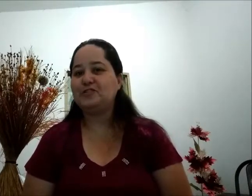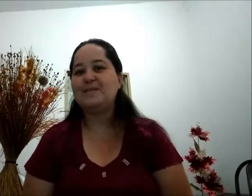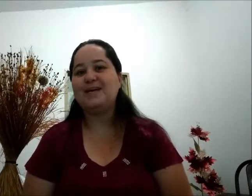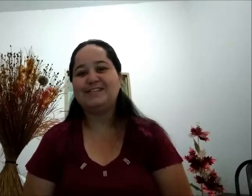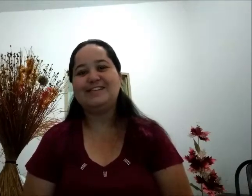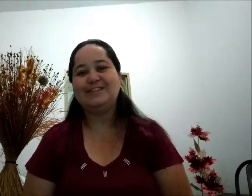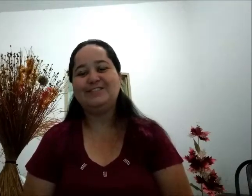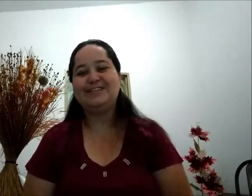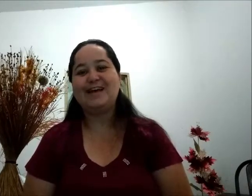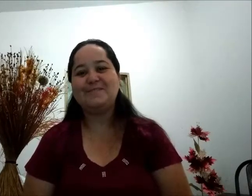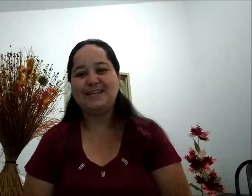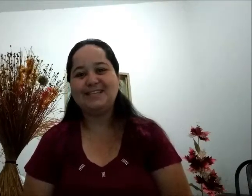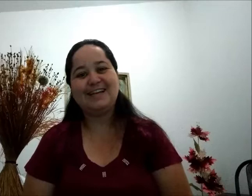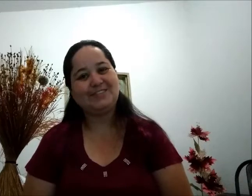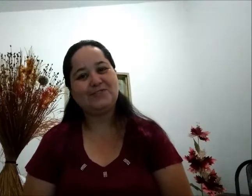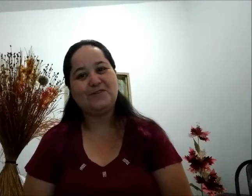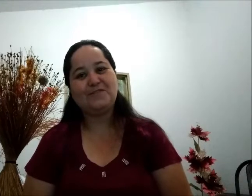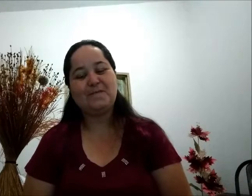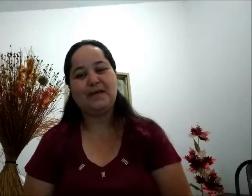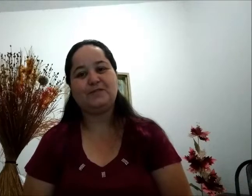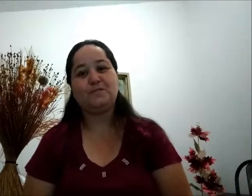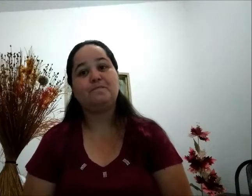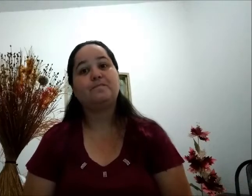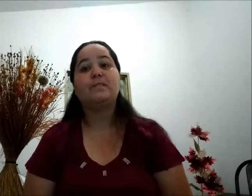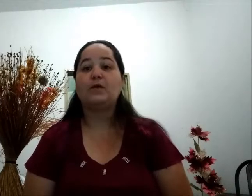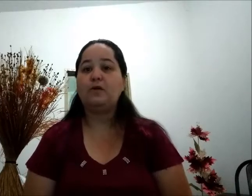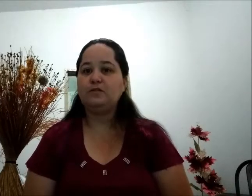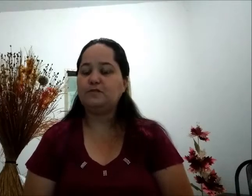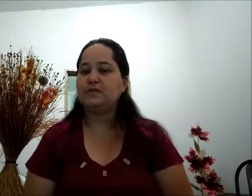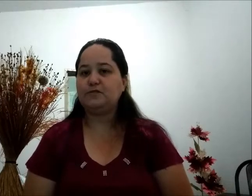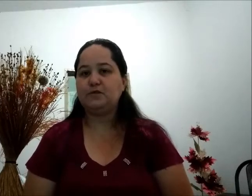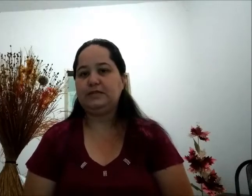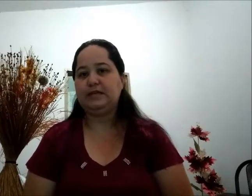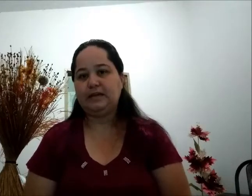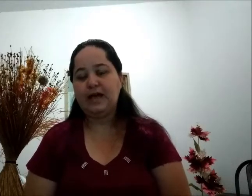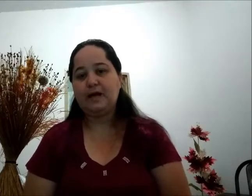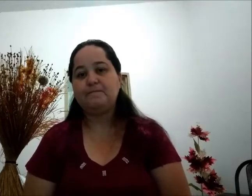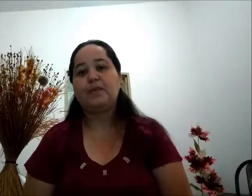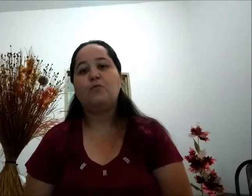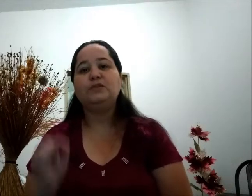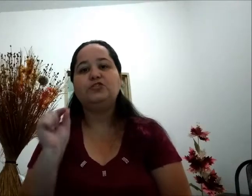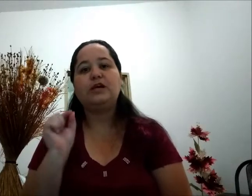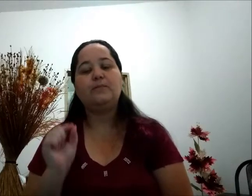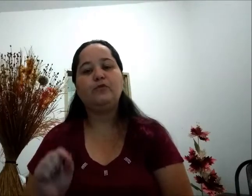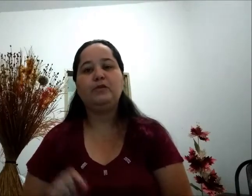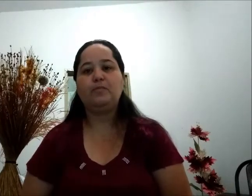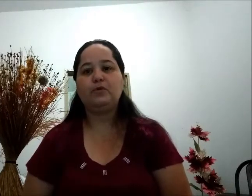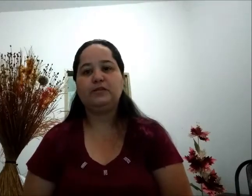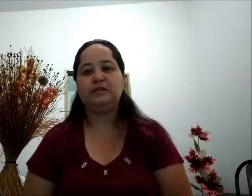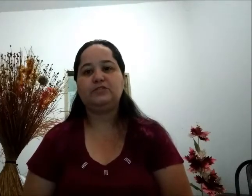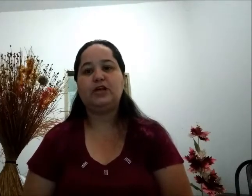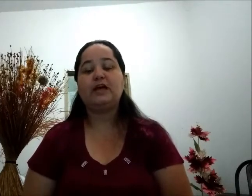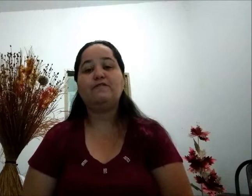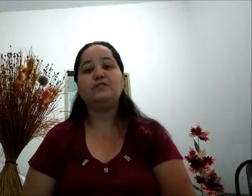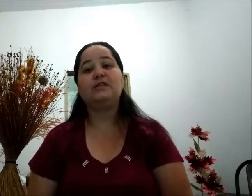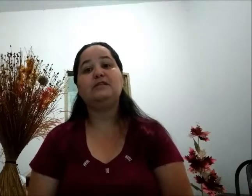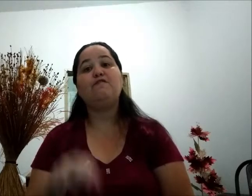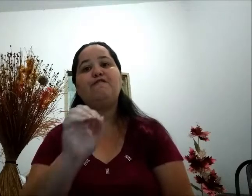ajudar bastante na aprendizagem do alfabeto. Quando vocês forem treinar, uma dica muito importante é que vocês não